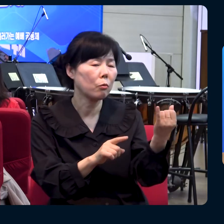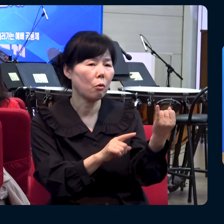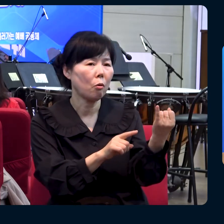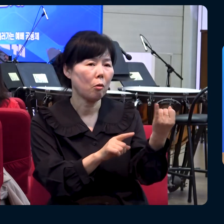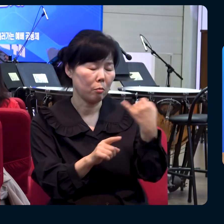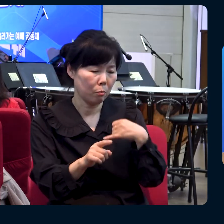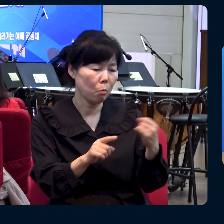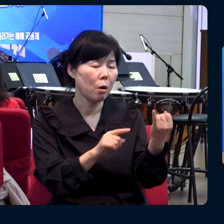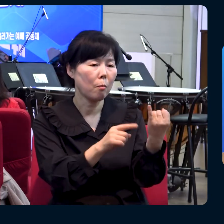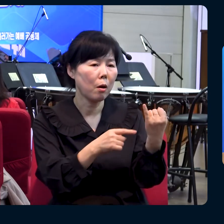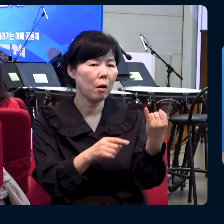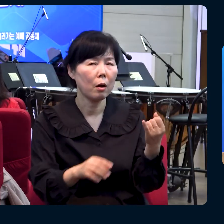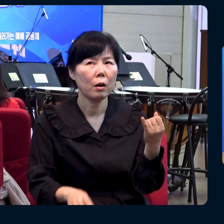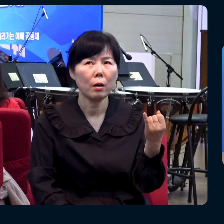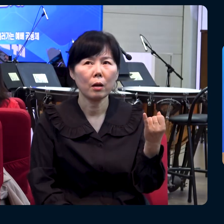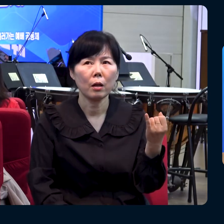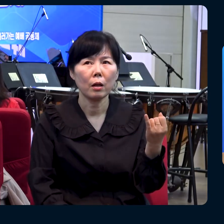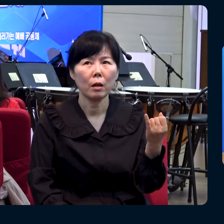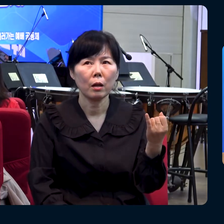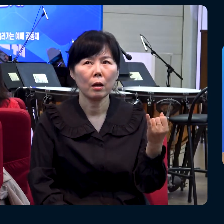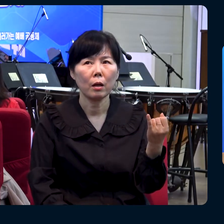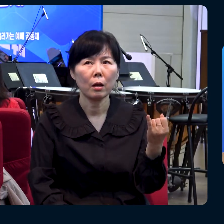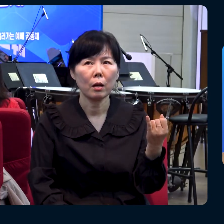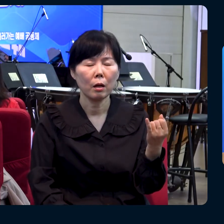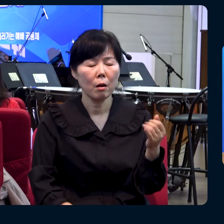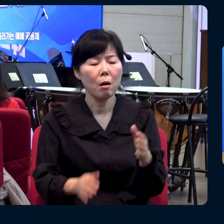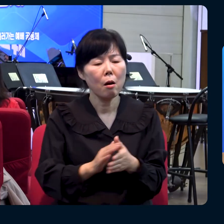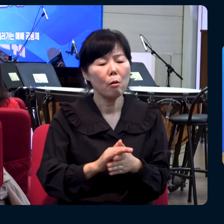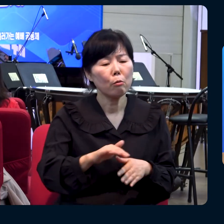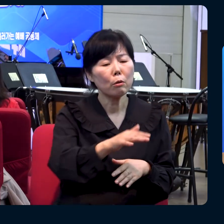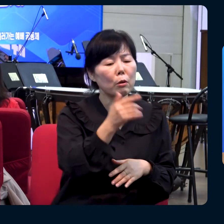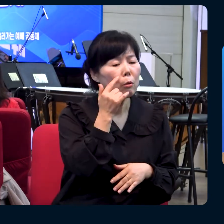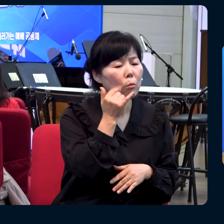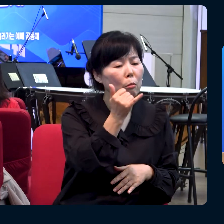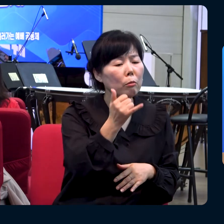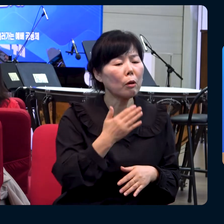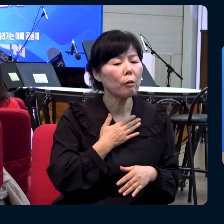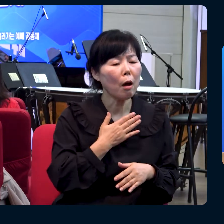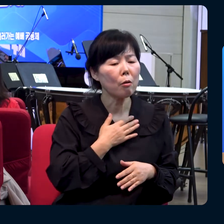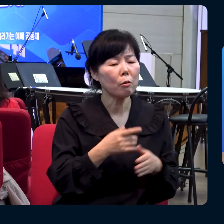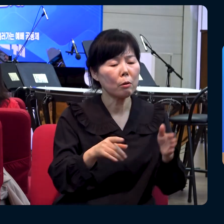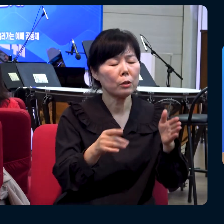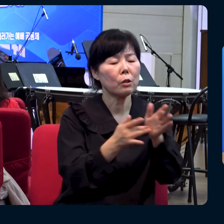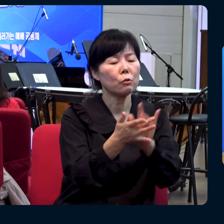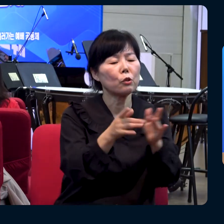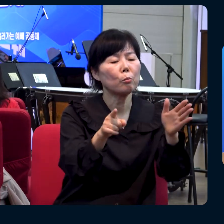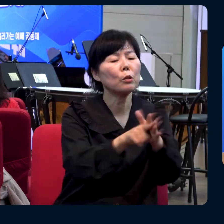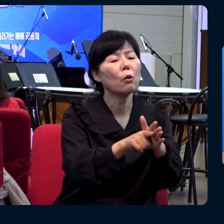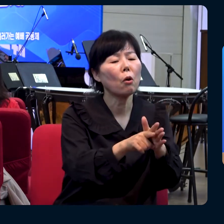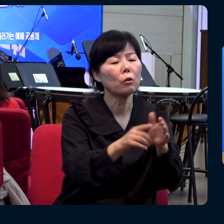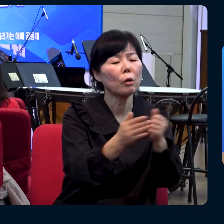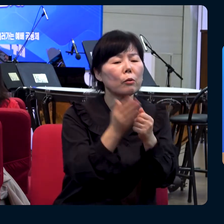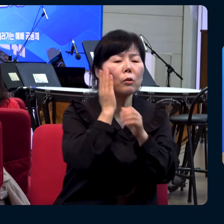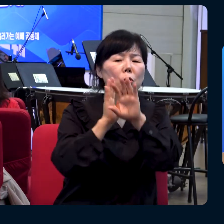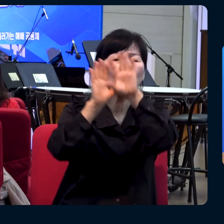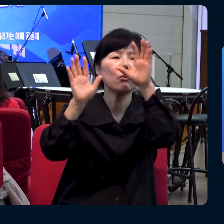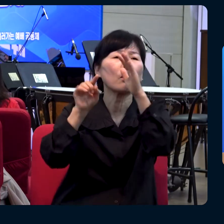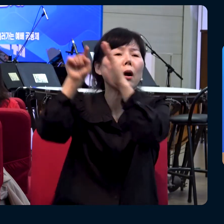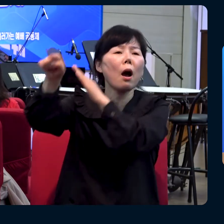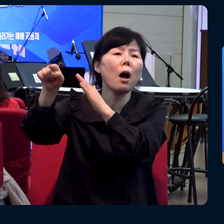그러냐면 할머니한테 할머니 우리는 다 예수 믿어서 천국 가는데 할머니는 지옥 가잖아. 슬퍼서 오는